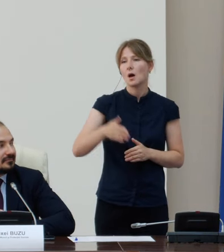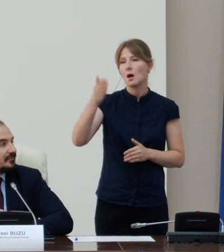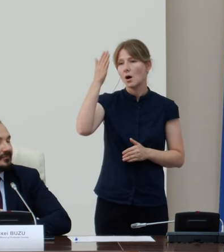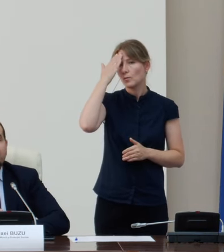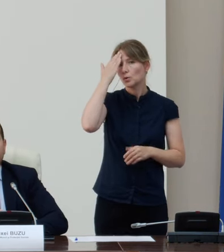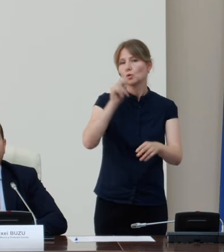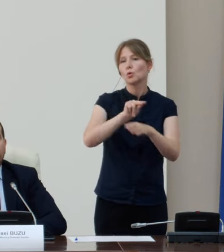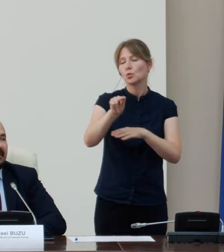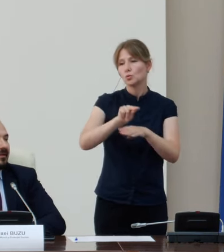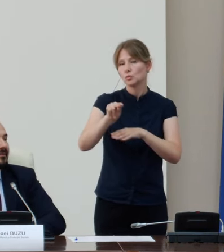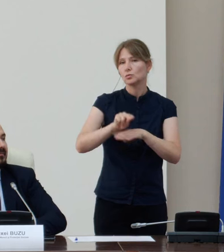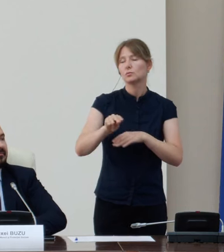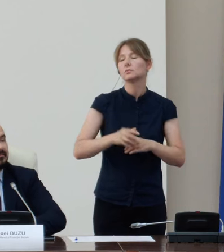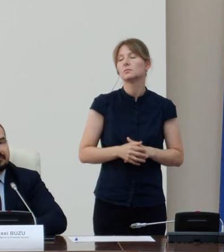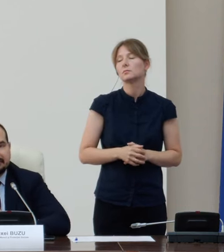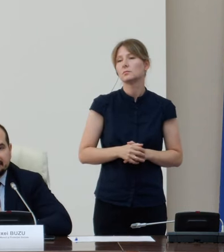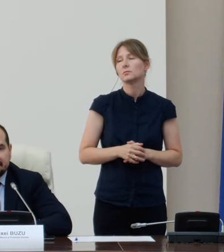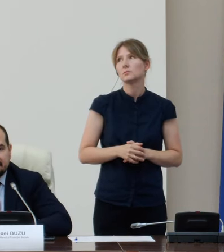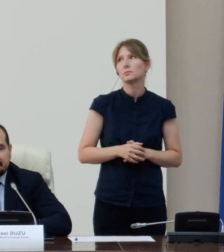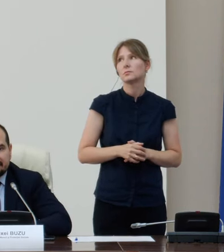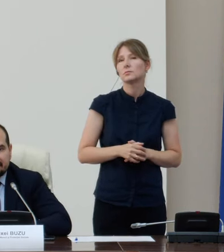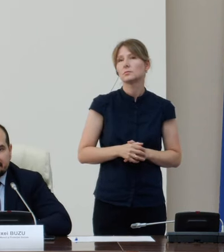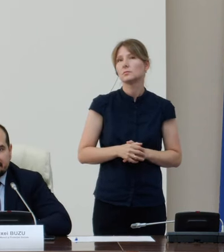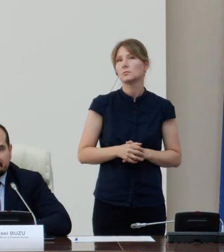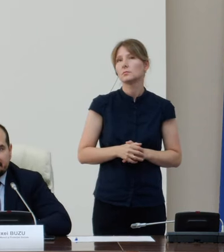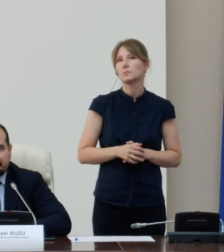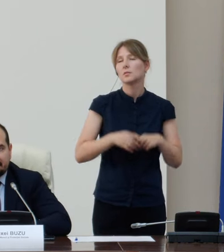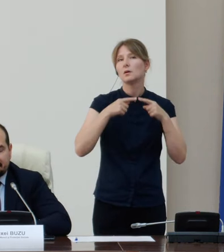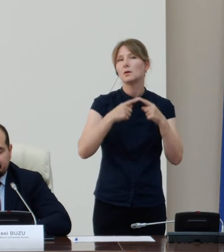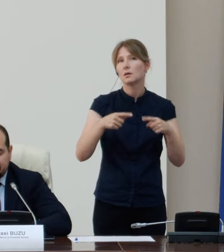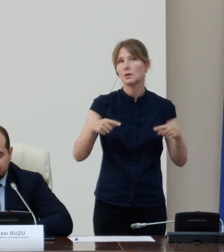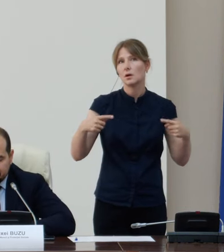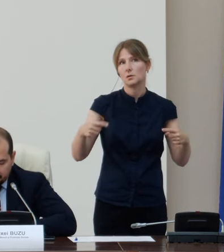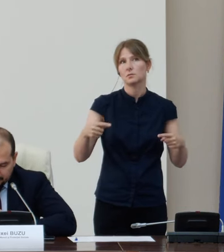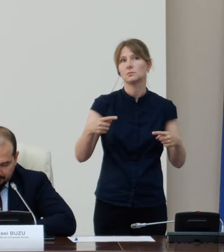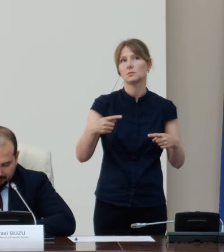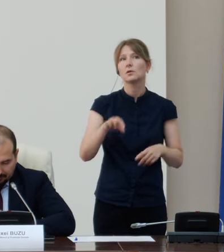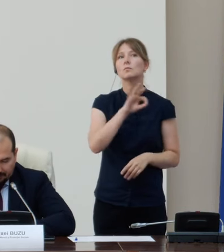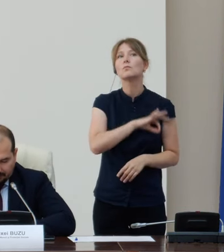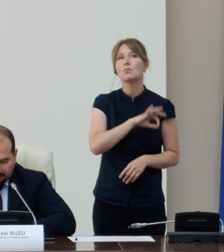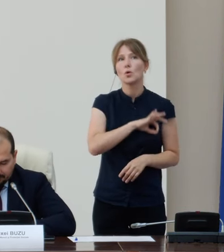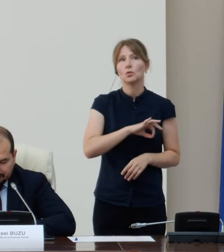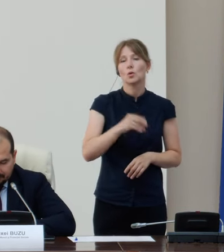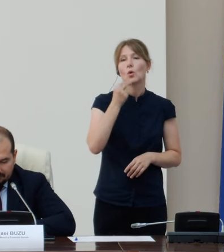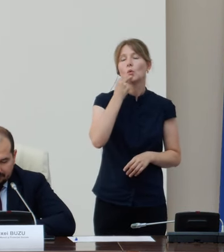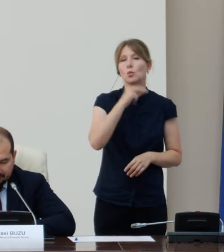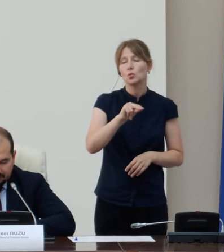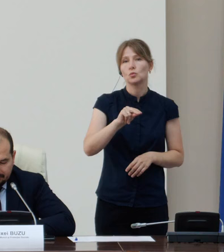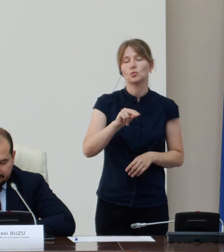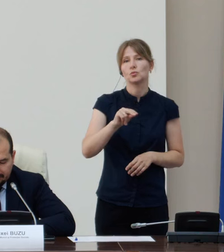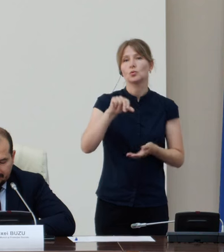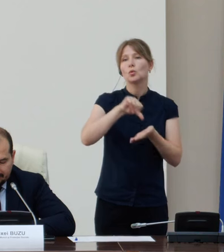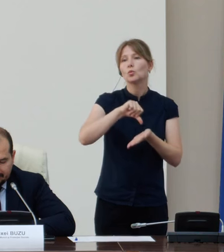abilităților, instruirile, pe lângă asta, instruirile aduc alte avantaje. Eficiență, eficacitate în